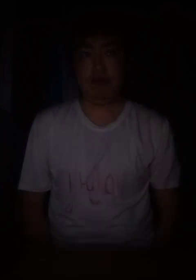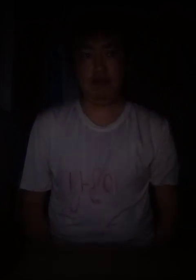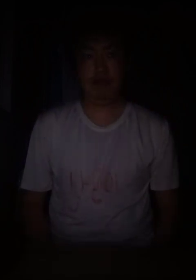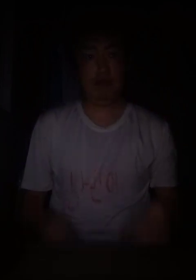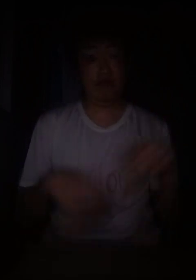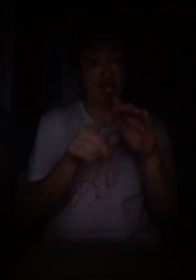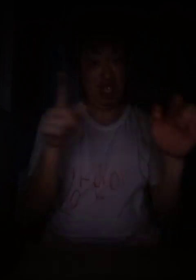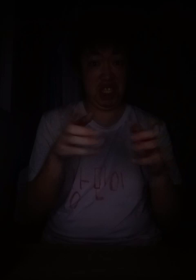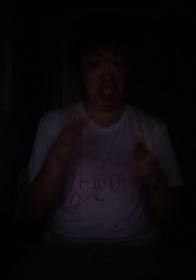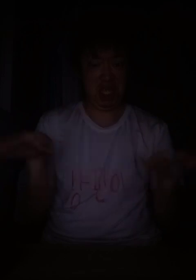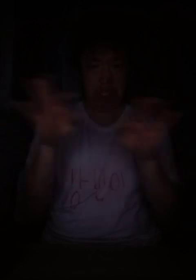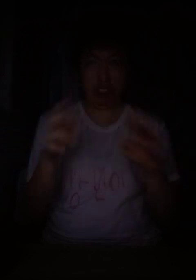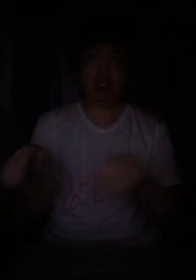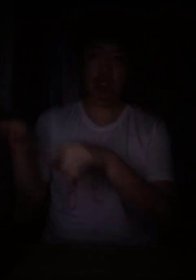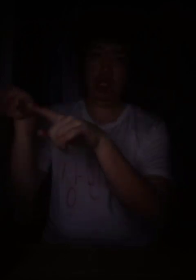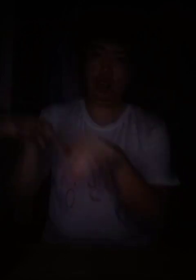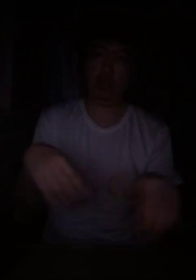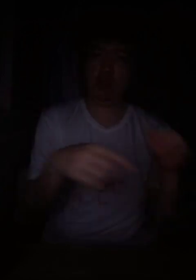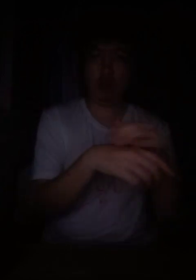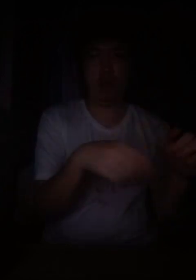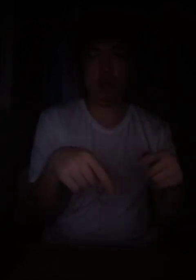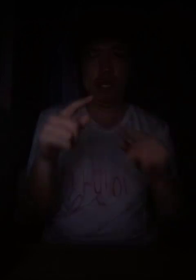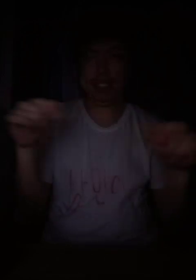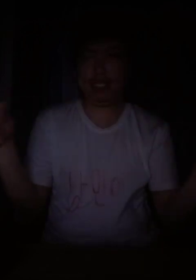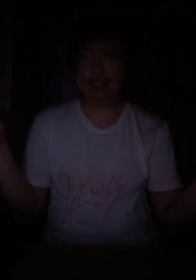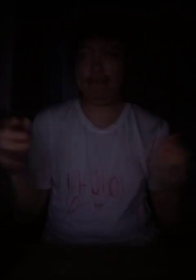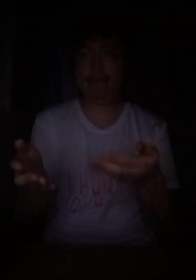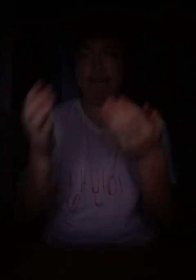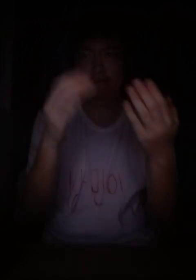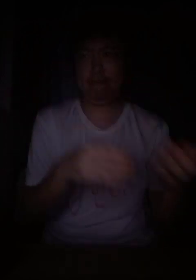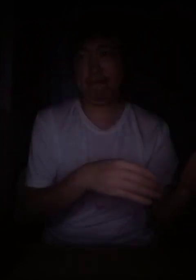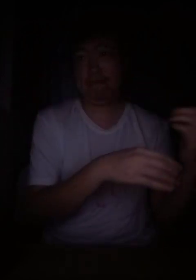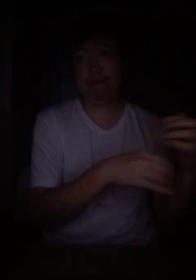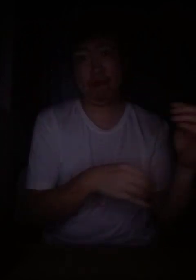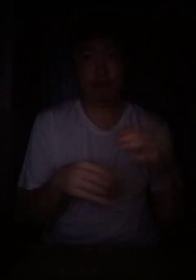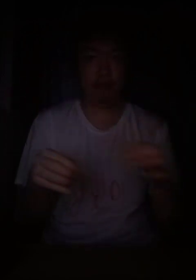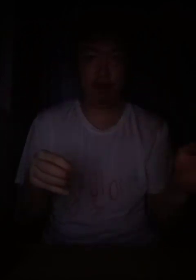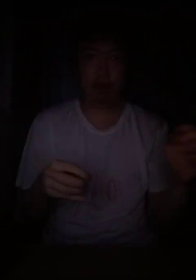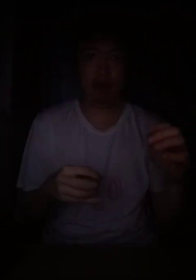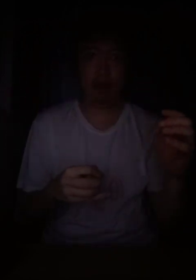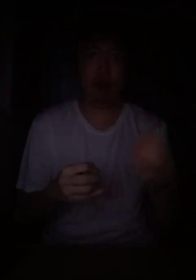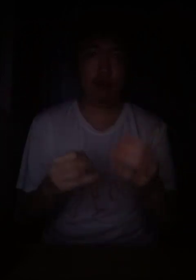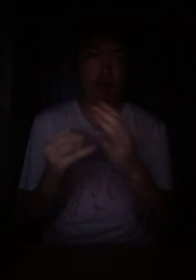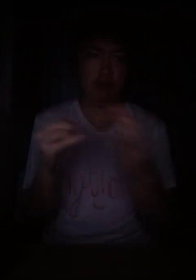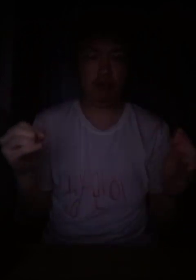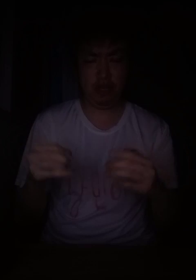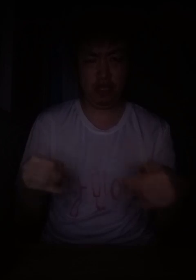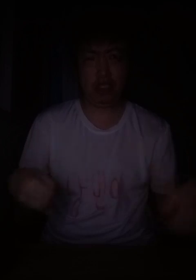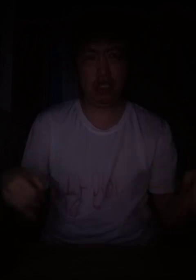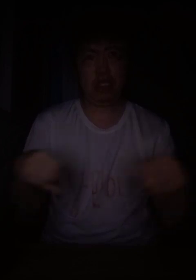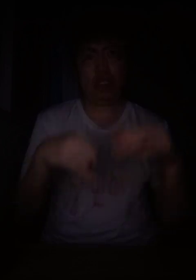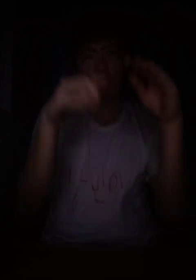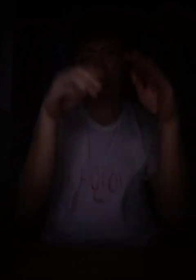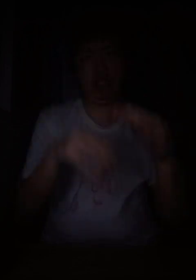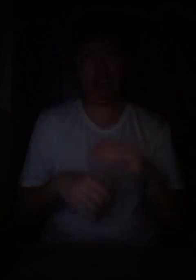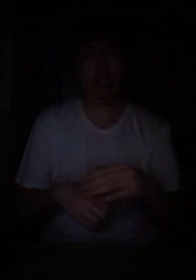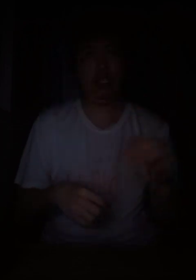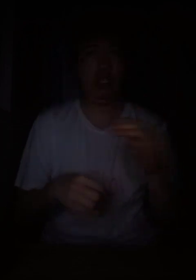건물 앞 거리로 흙탕물은 역류하고 몰려듭니다. 지대 낮은 도로는 사람 무릎이 잠길 만큼 찼습니다. 이 물은